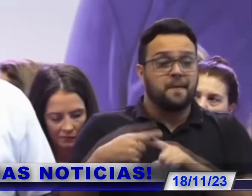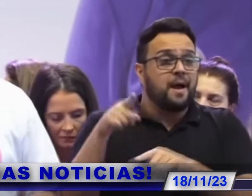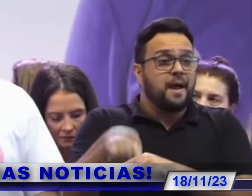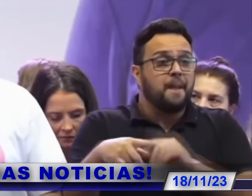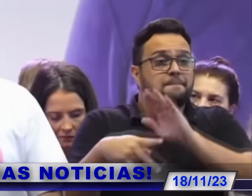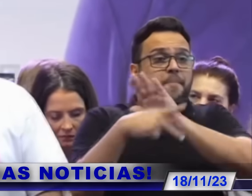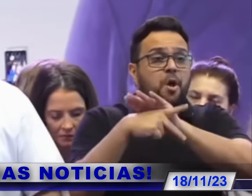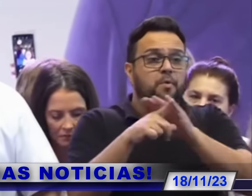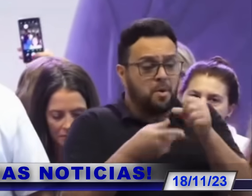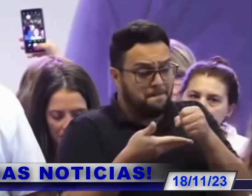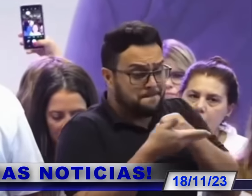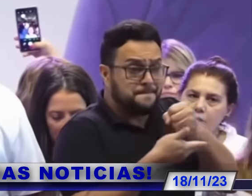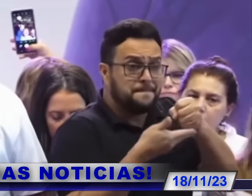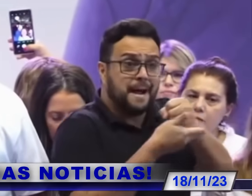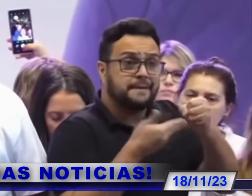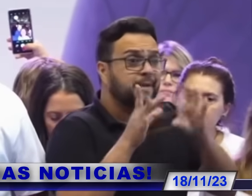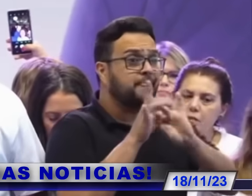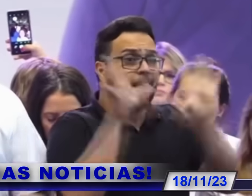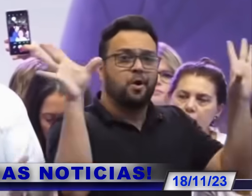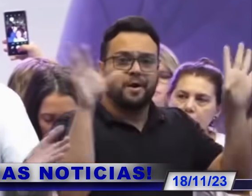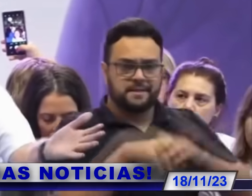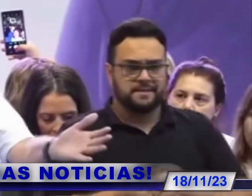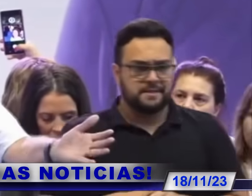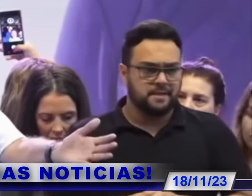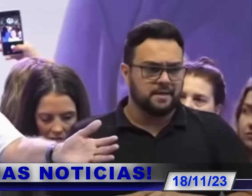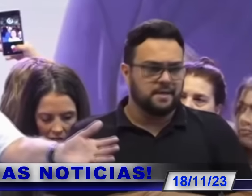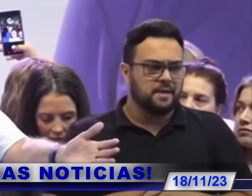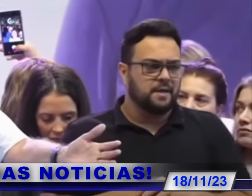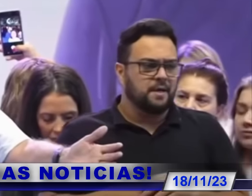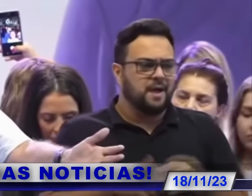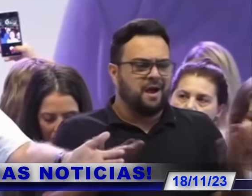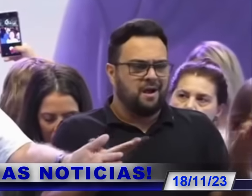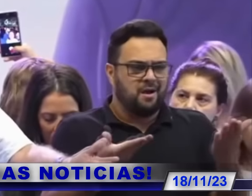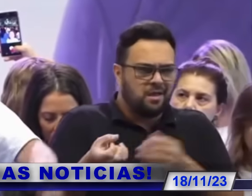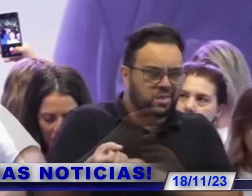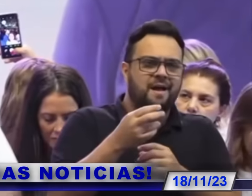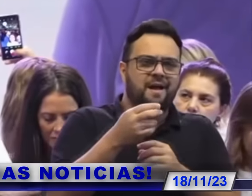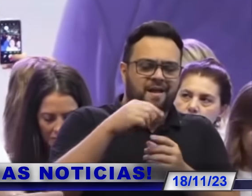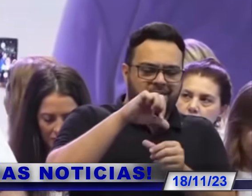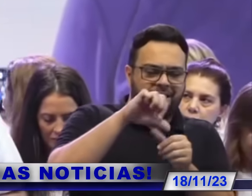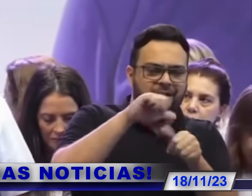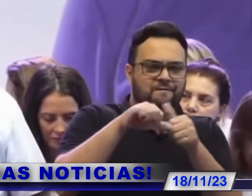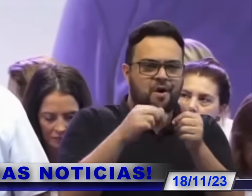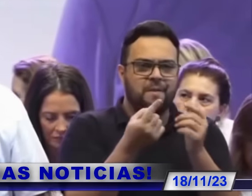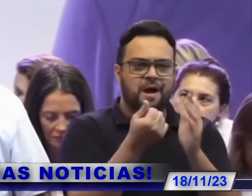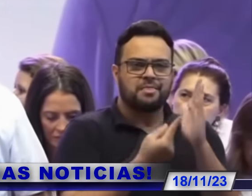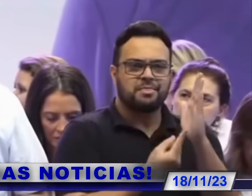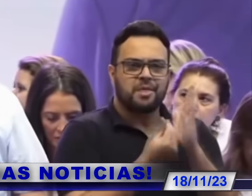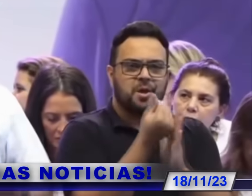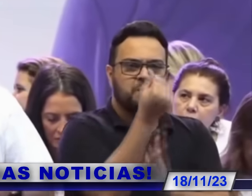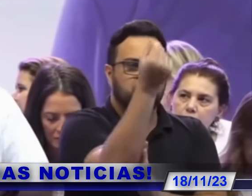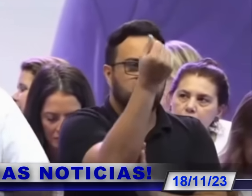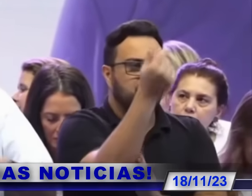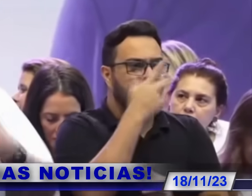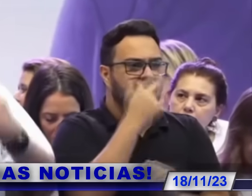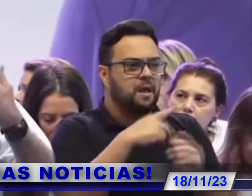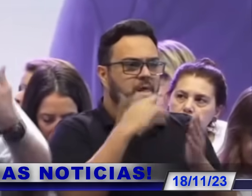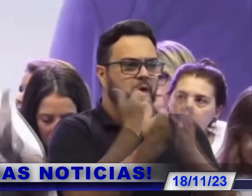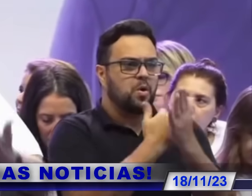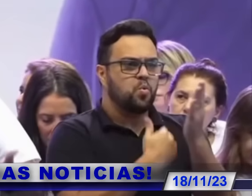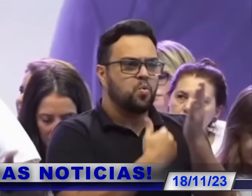faz parte da base da democracia. Essa atual reforma tributária está em propriedade privada. Por